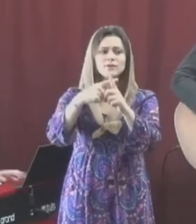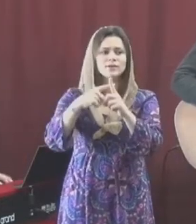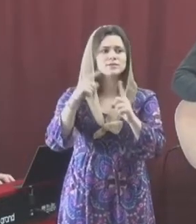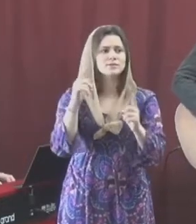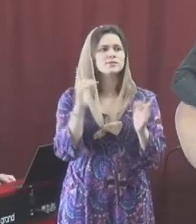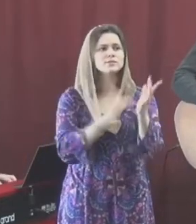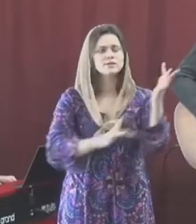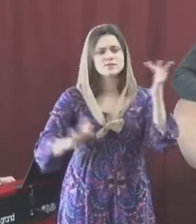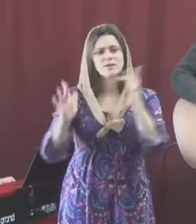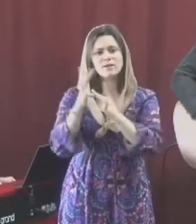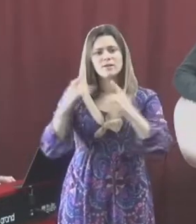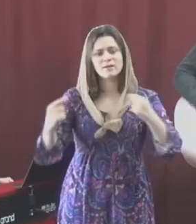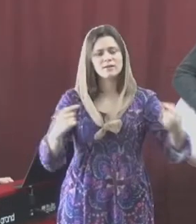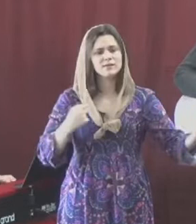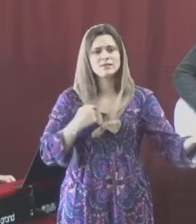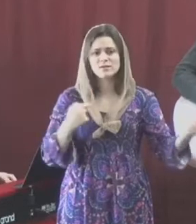Голгофі Христос